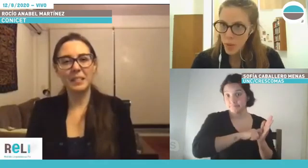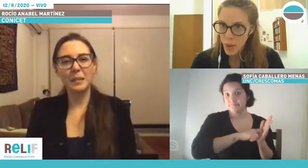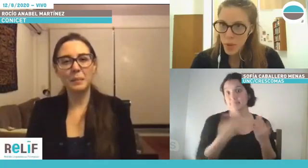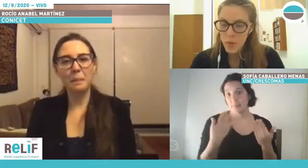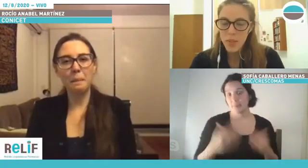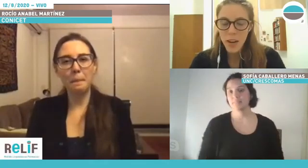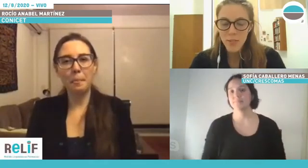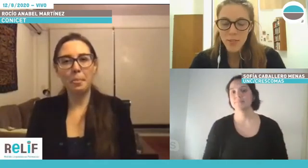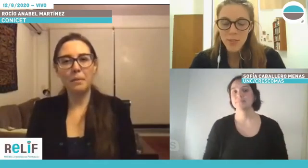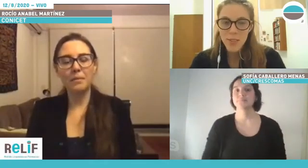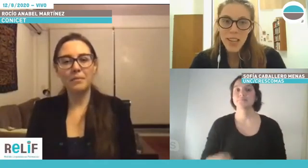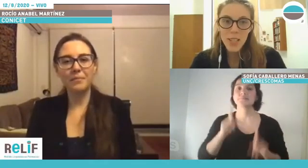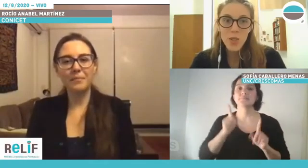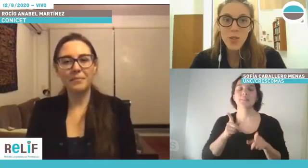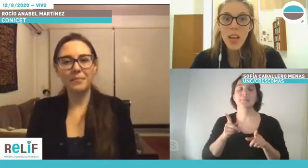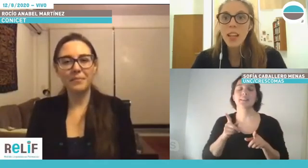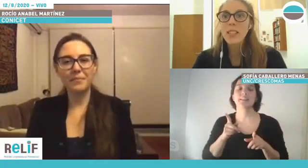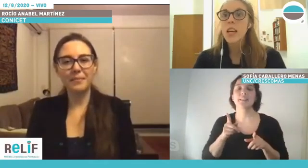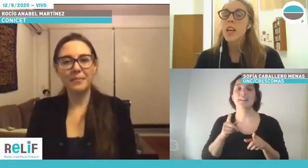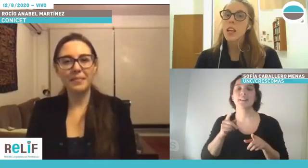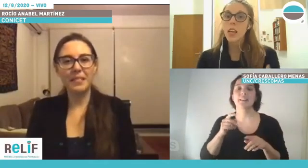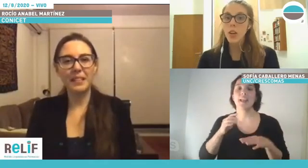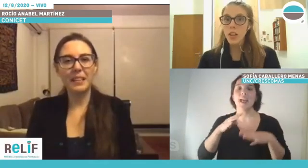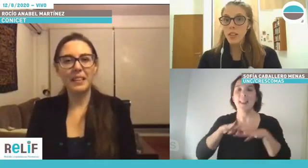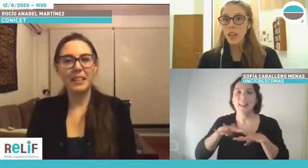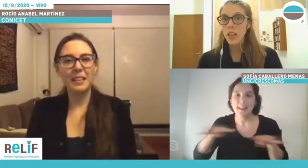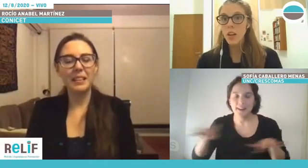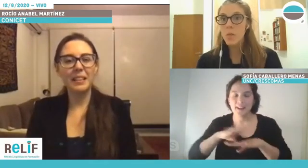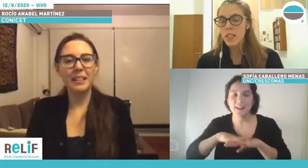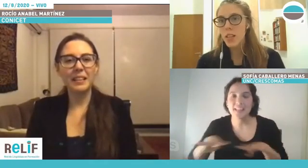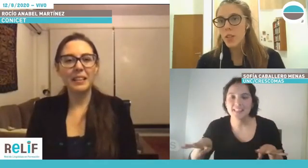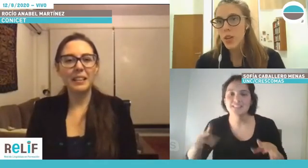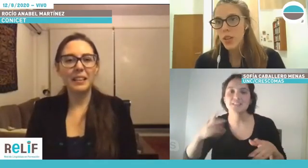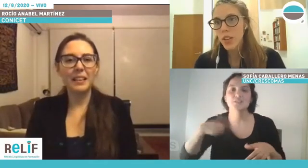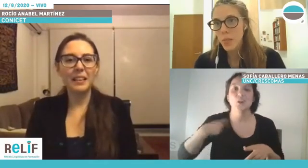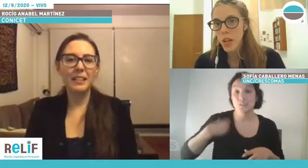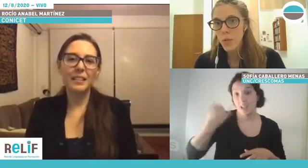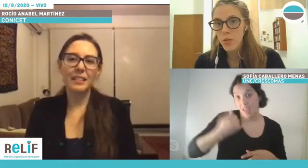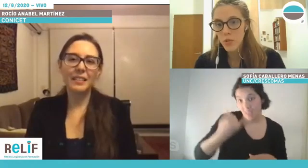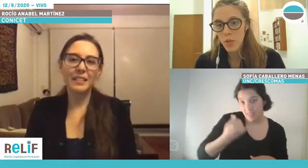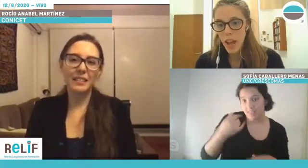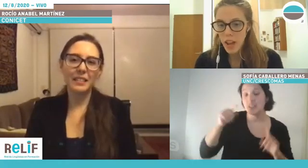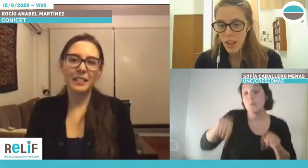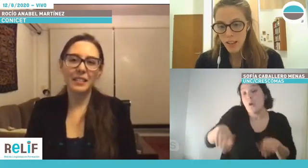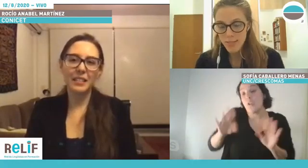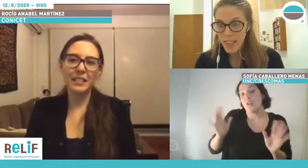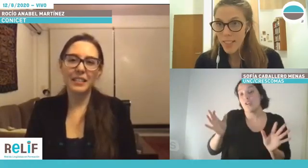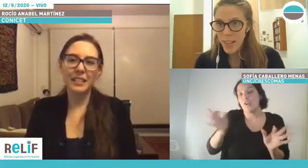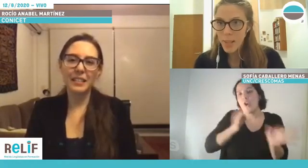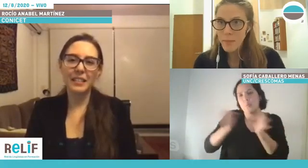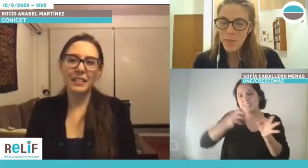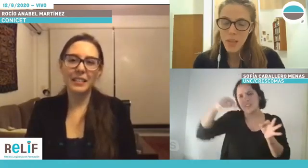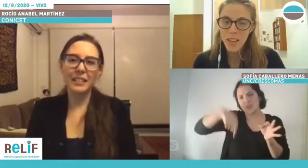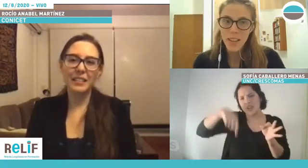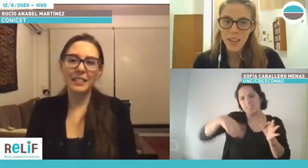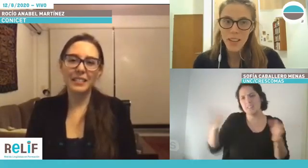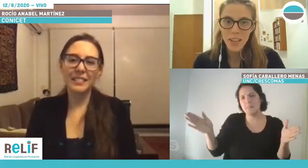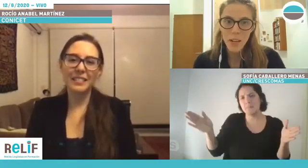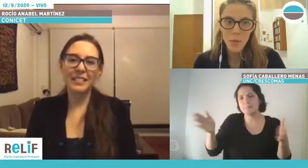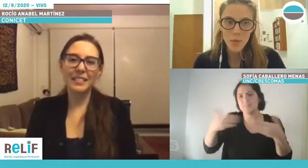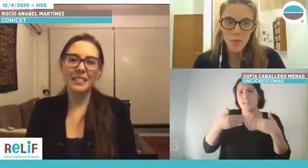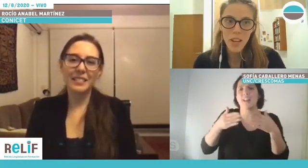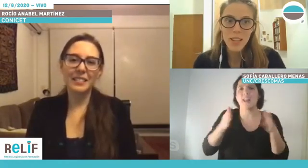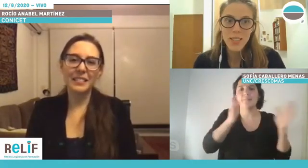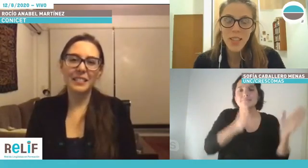Y tenemos también nuestras redes sociales. Y con este conversatorio terminamos la tanda